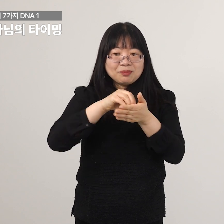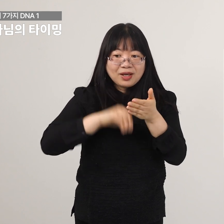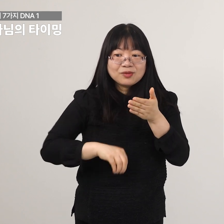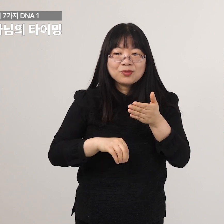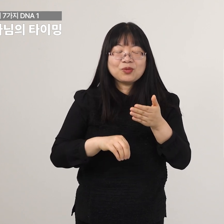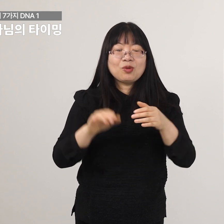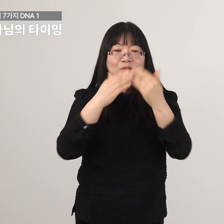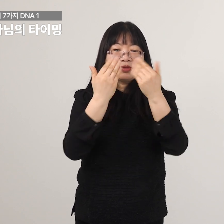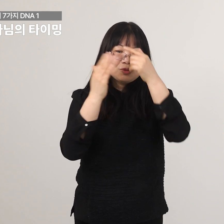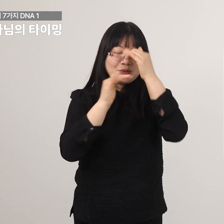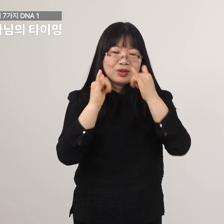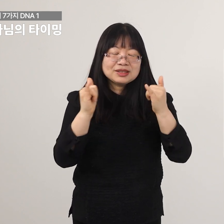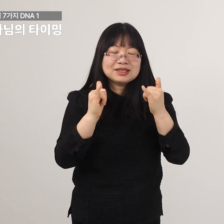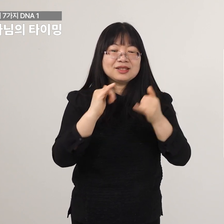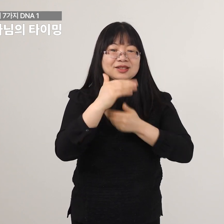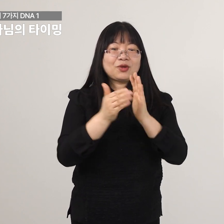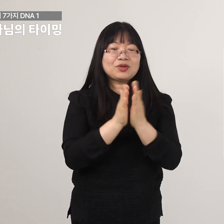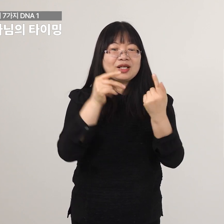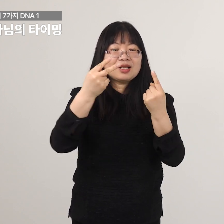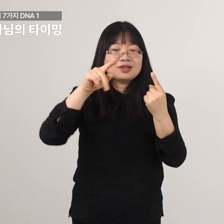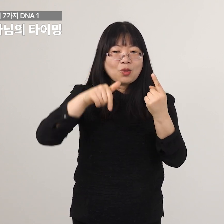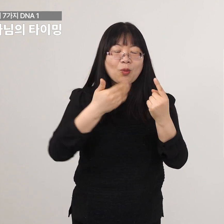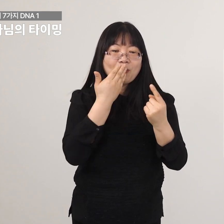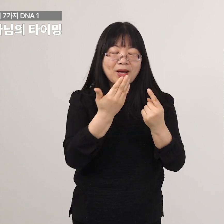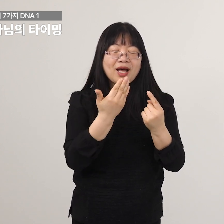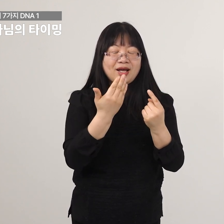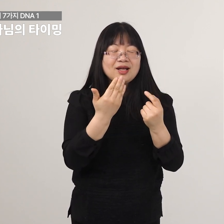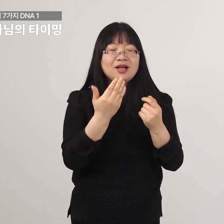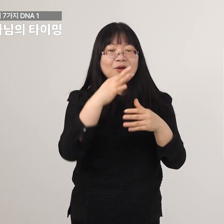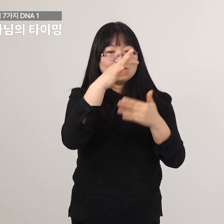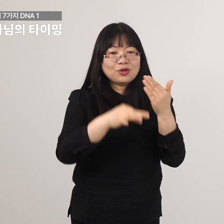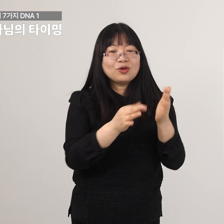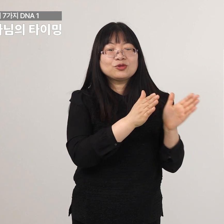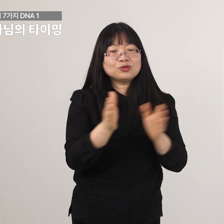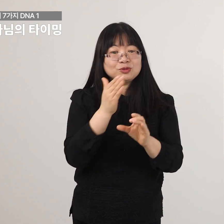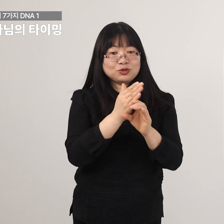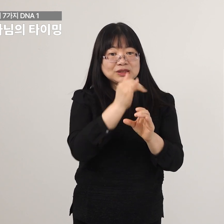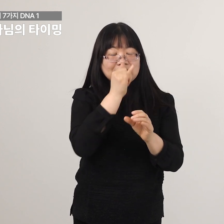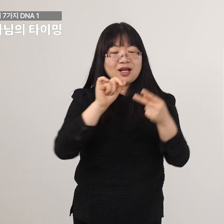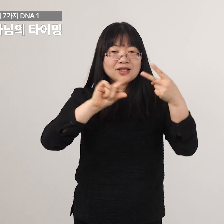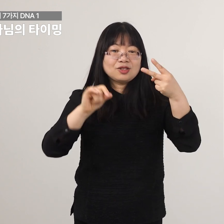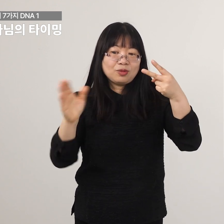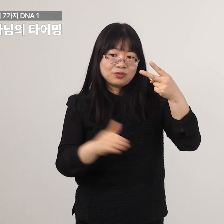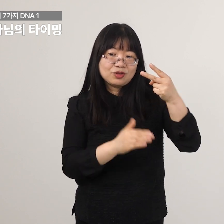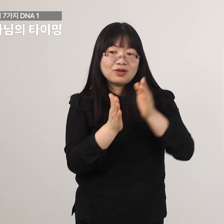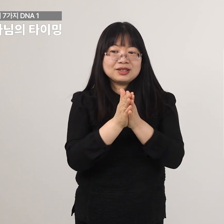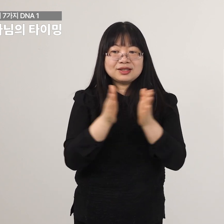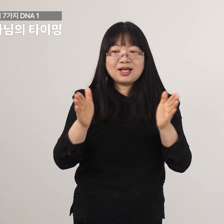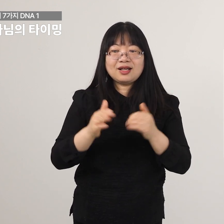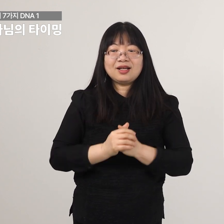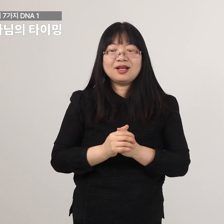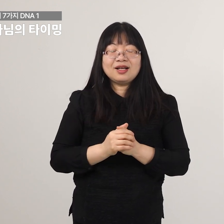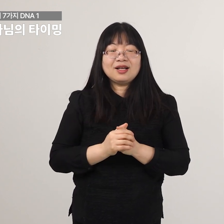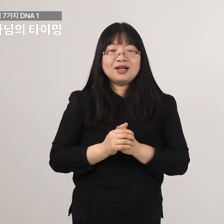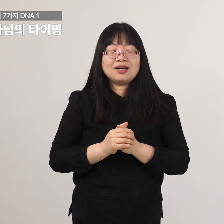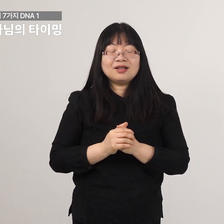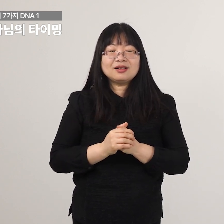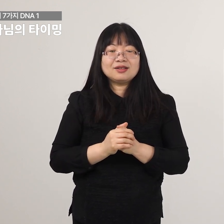프로그램을 지금 준비하고 있습니다. 2월부터 시작을 할 겁니다.